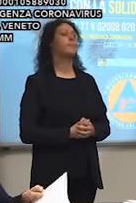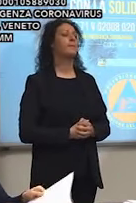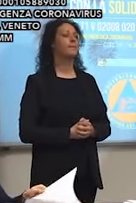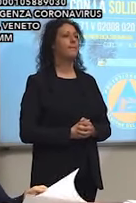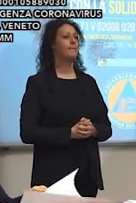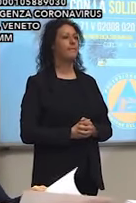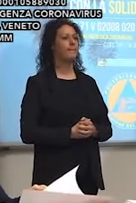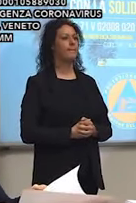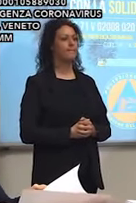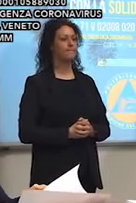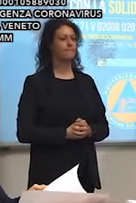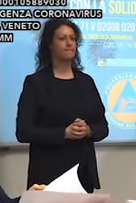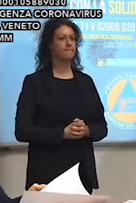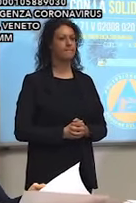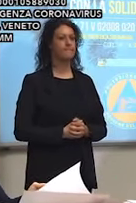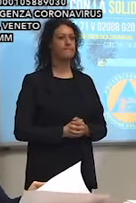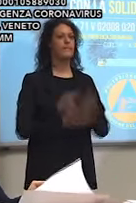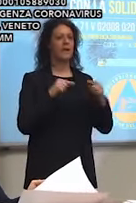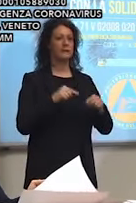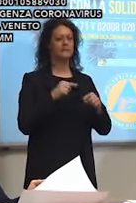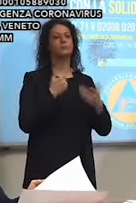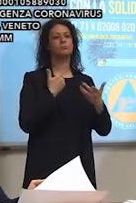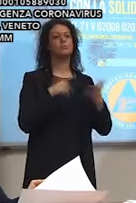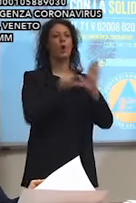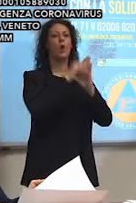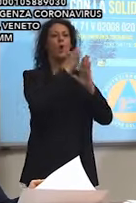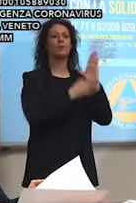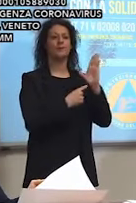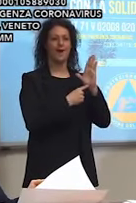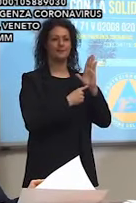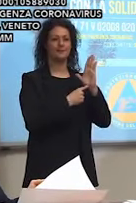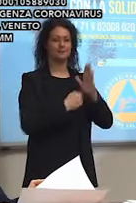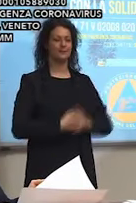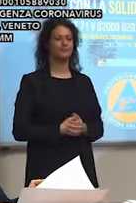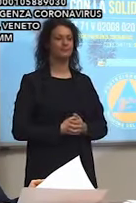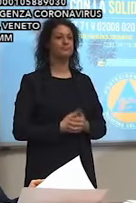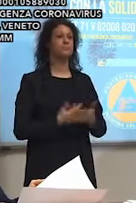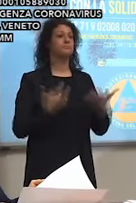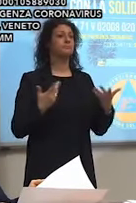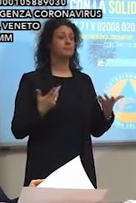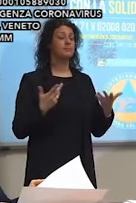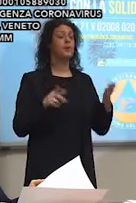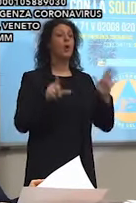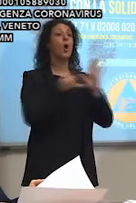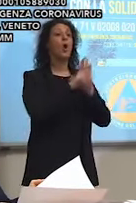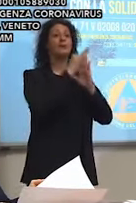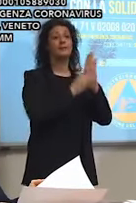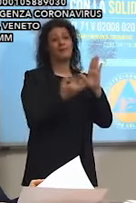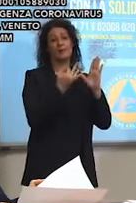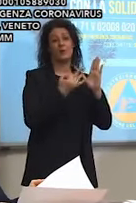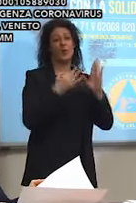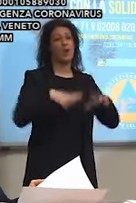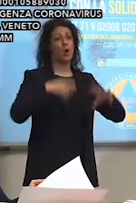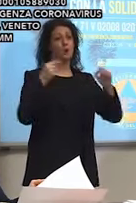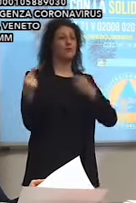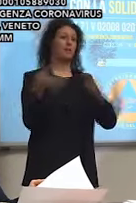Infine vi parlo dell'ordinanza. L'ordinanza, come tutte le ordinanze, crea dibattito. Questo